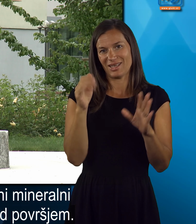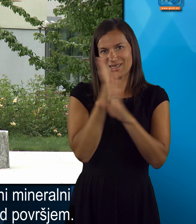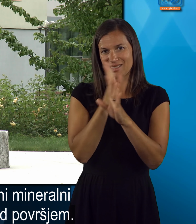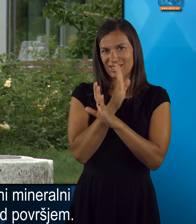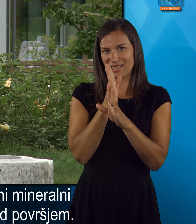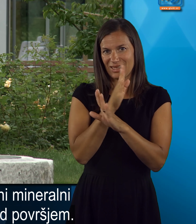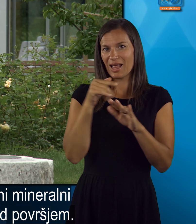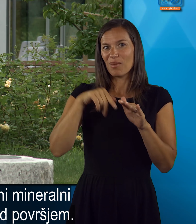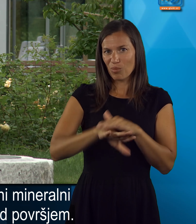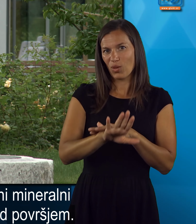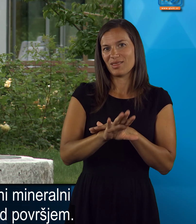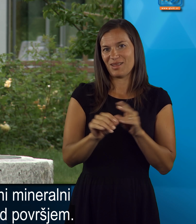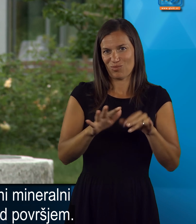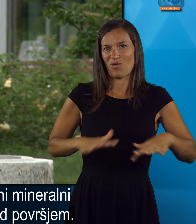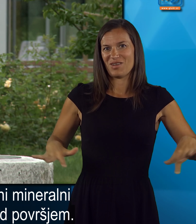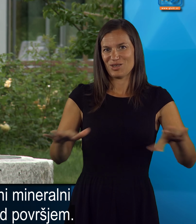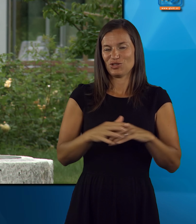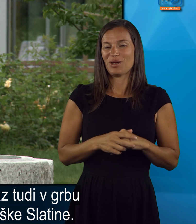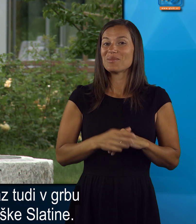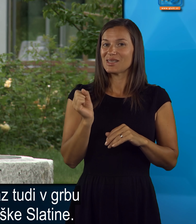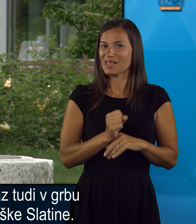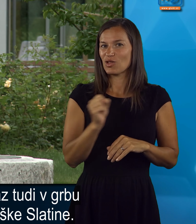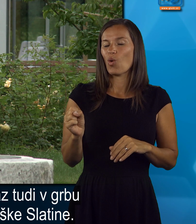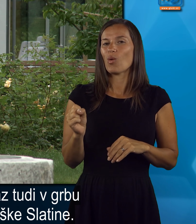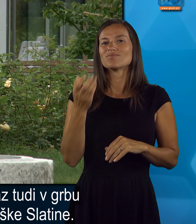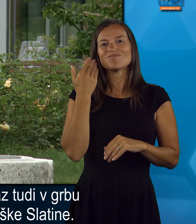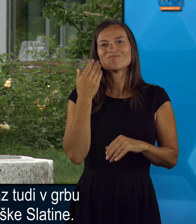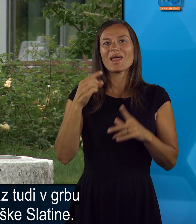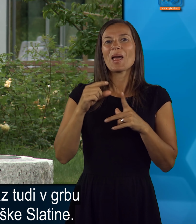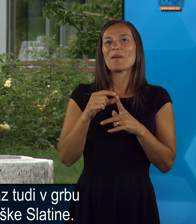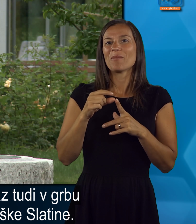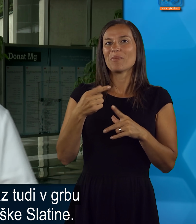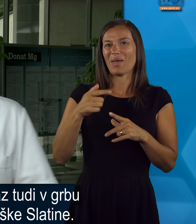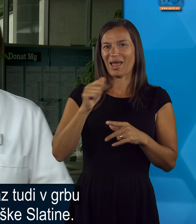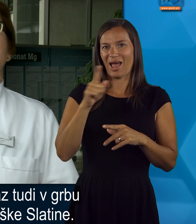skrita pod površjem. Zaradi tega je Pegaz tudi v